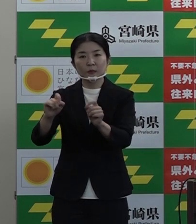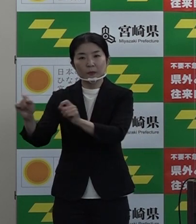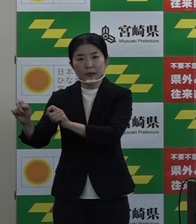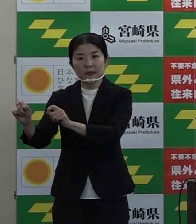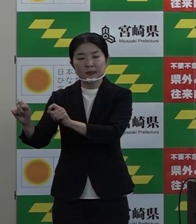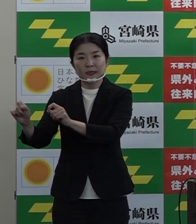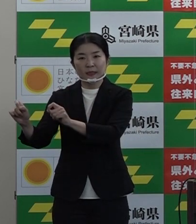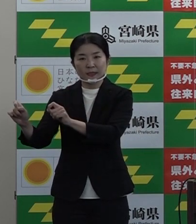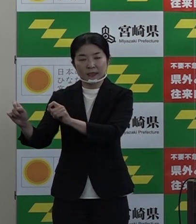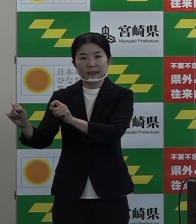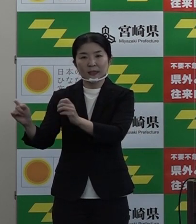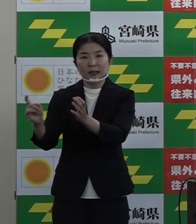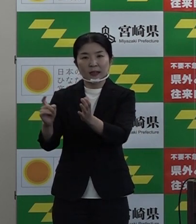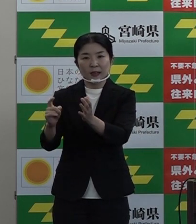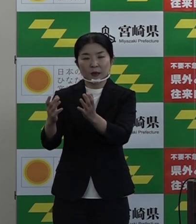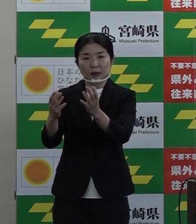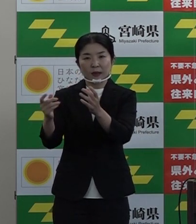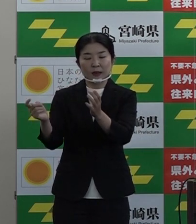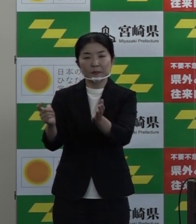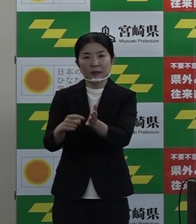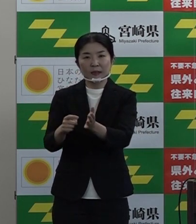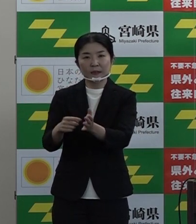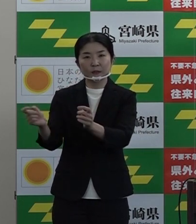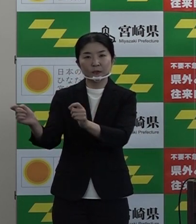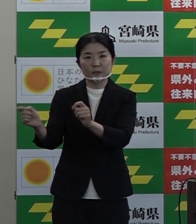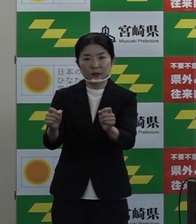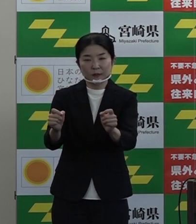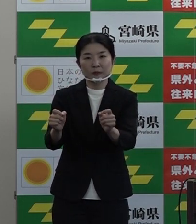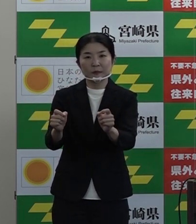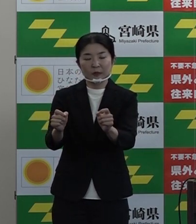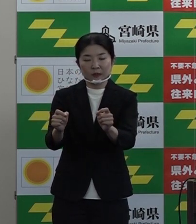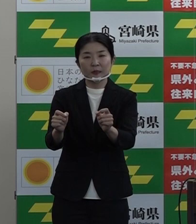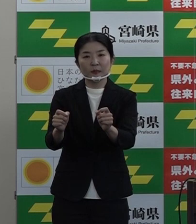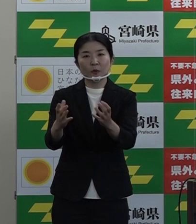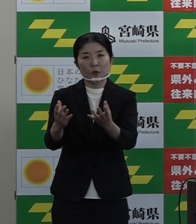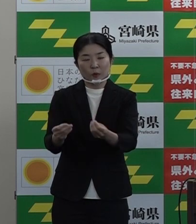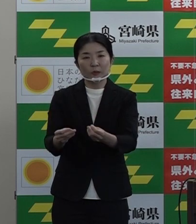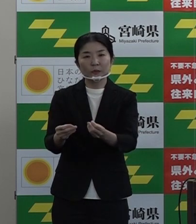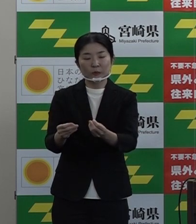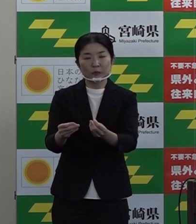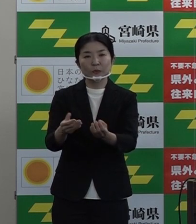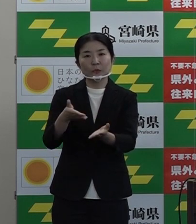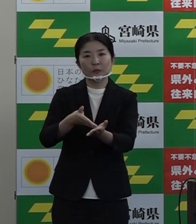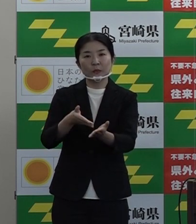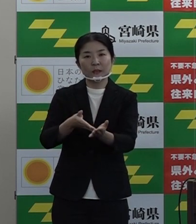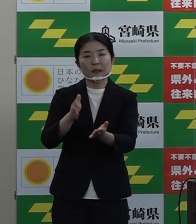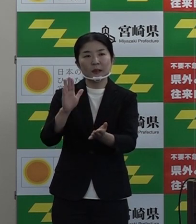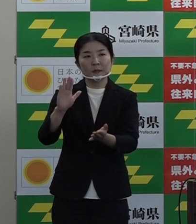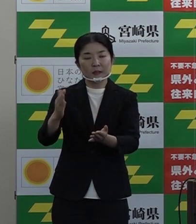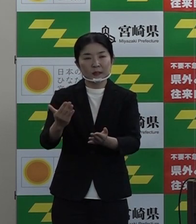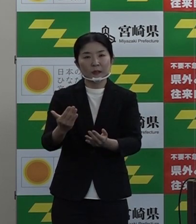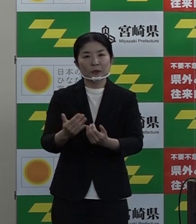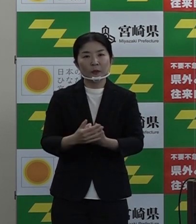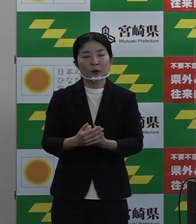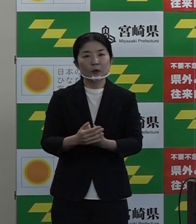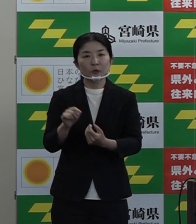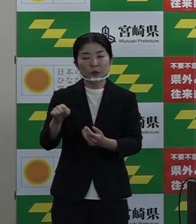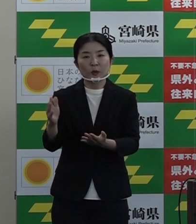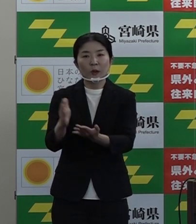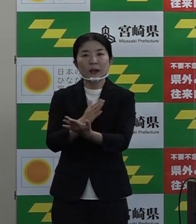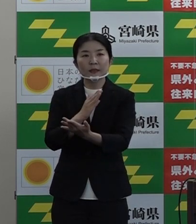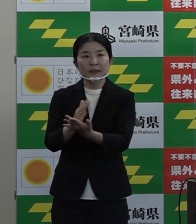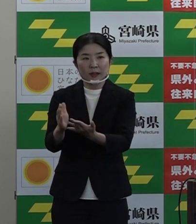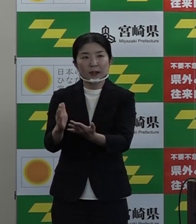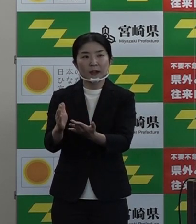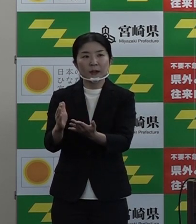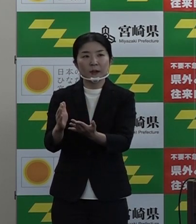し、早くやめることもありうるということ をおっしゃ い ましたけれども、 は い、その辺判断すると、や